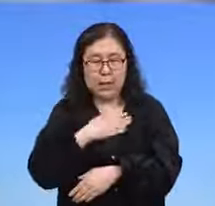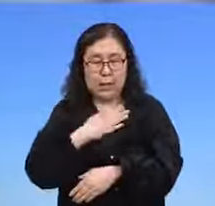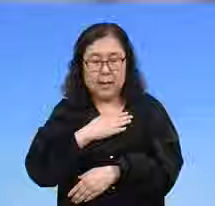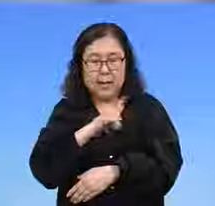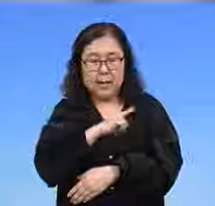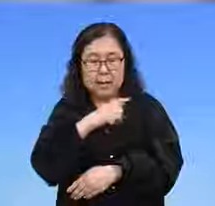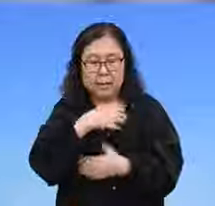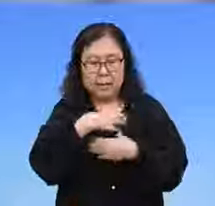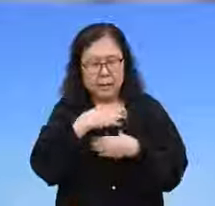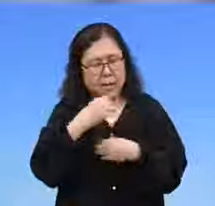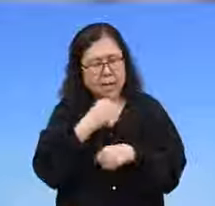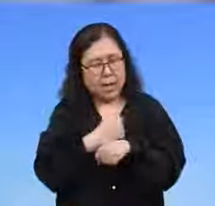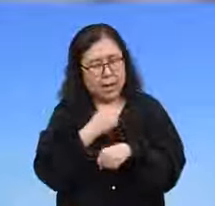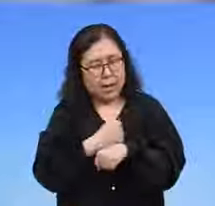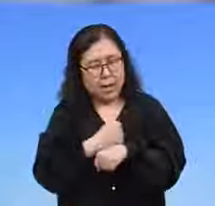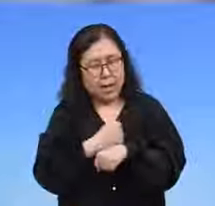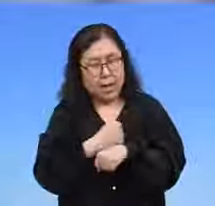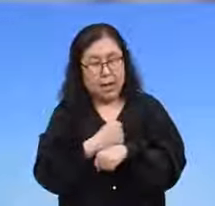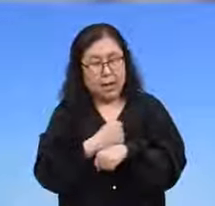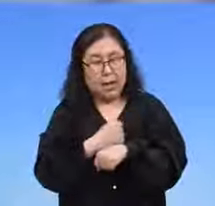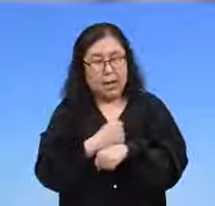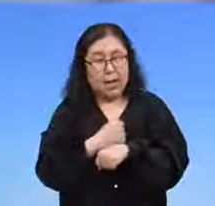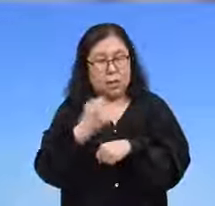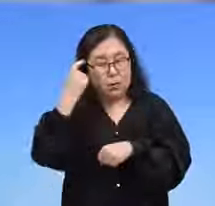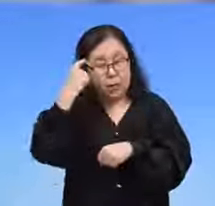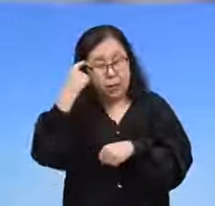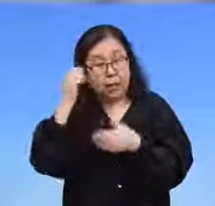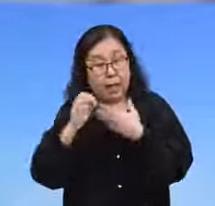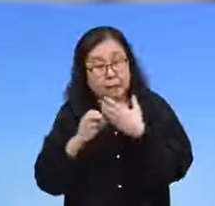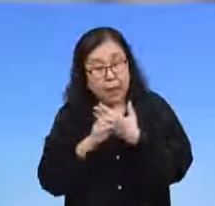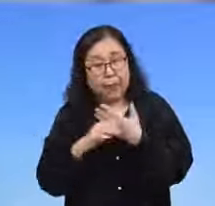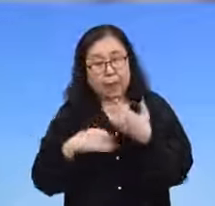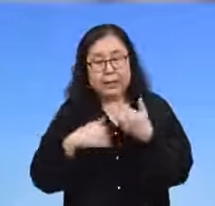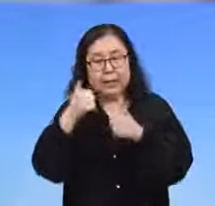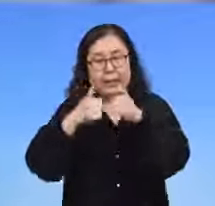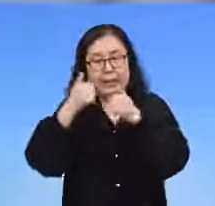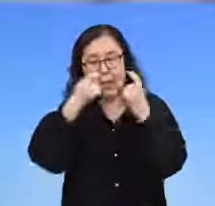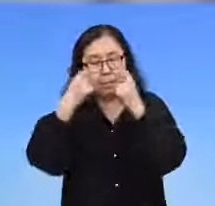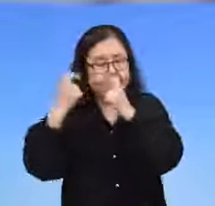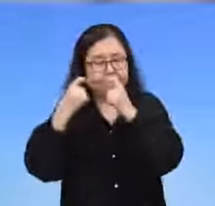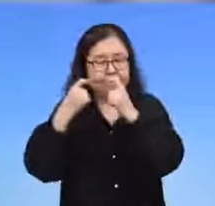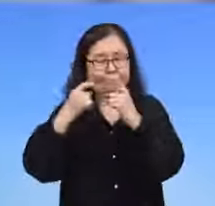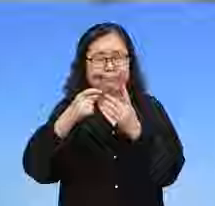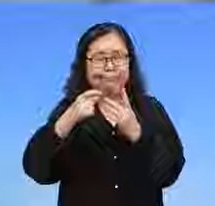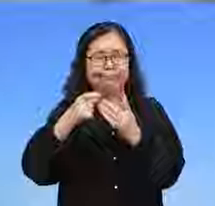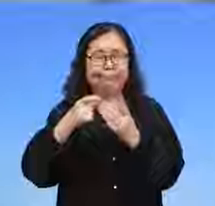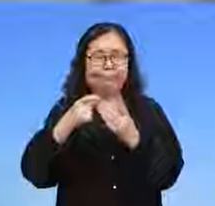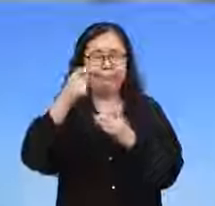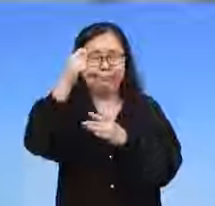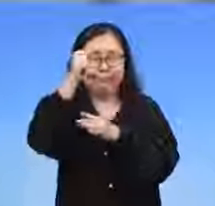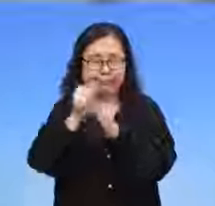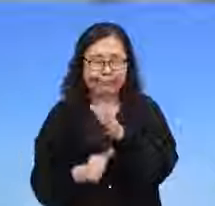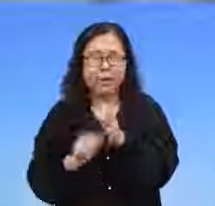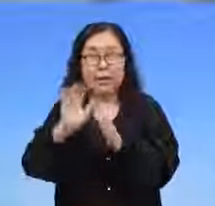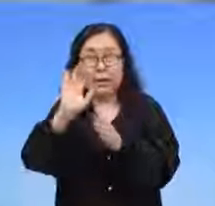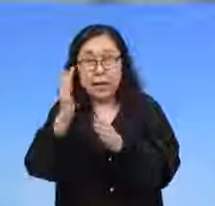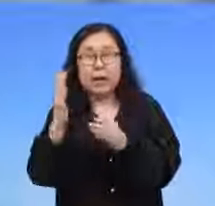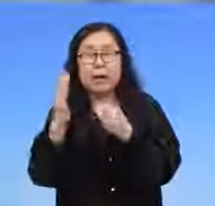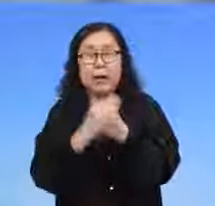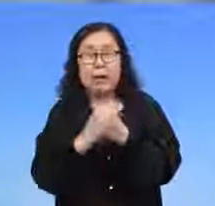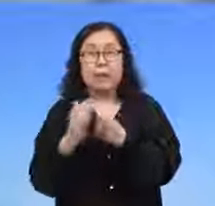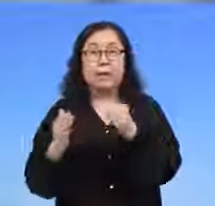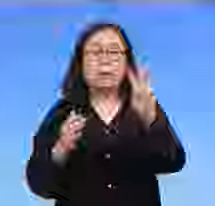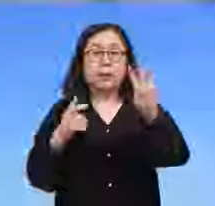날 제일 편하게 해주지? 이런 상태로 발표하면 시험밖에 들지 않습니다. 그래서 저는 지금 이 30개